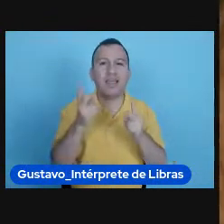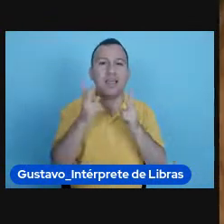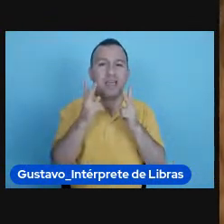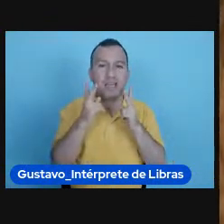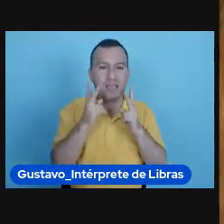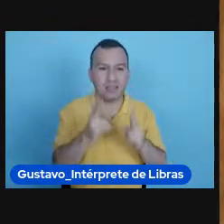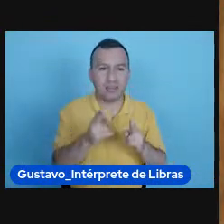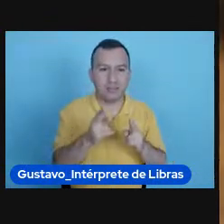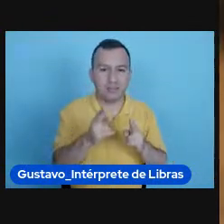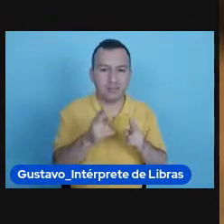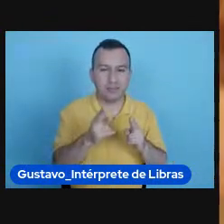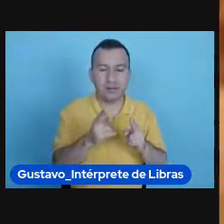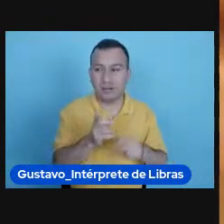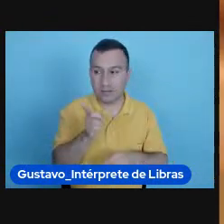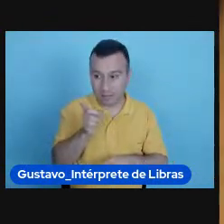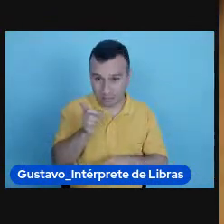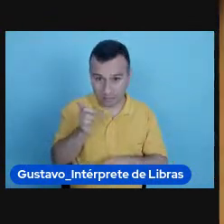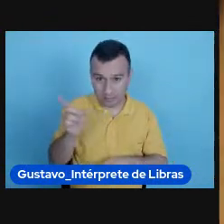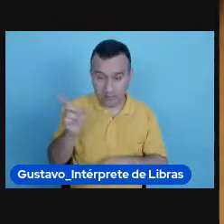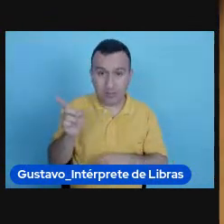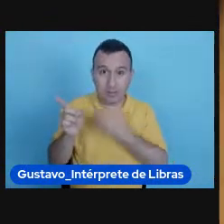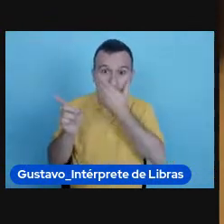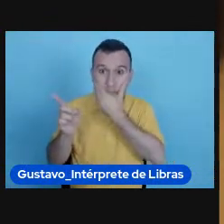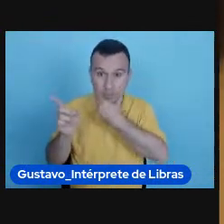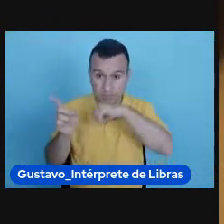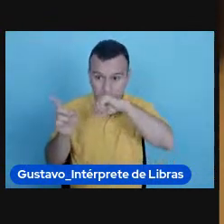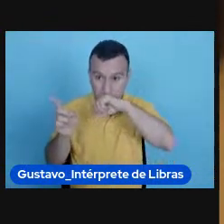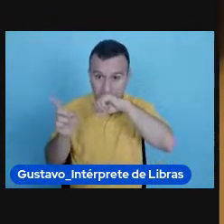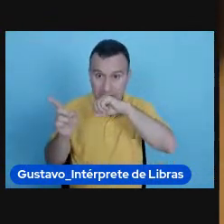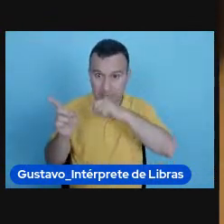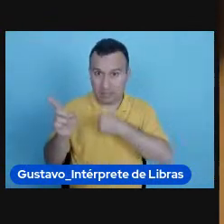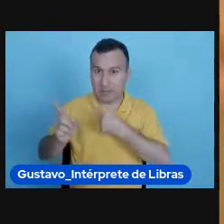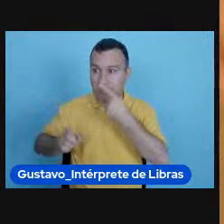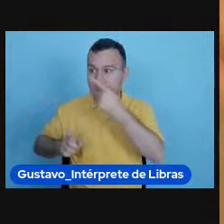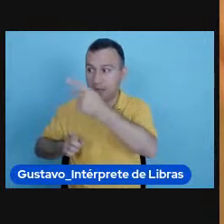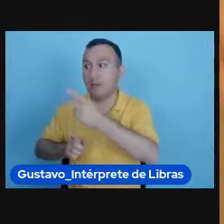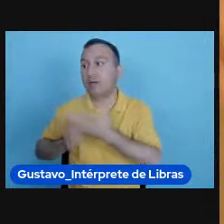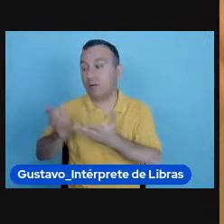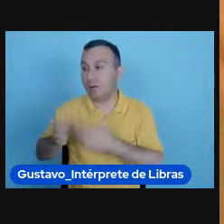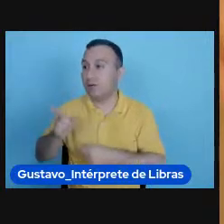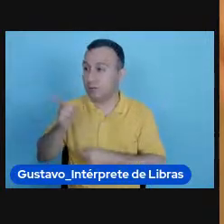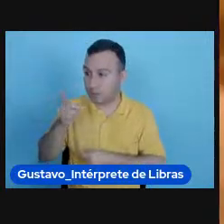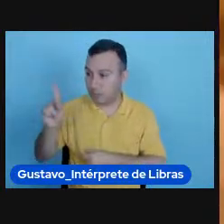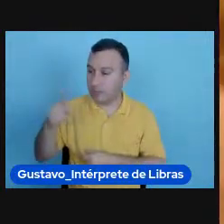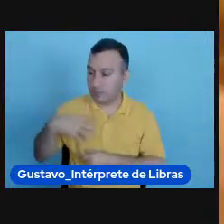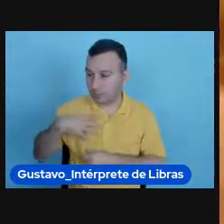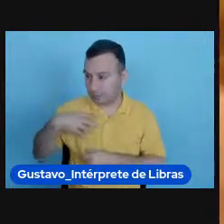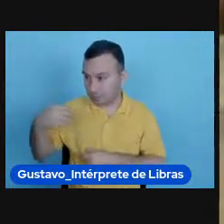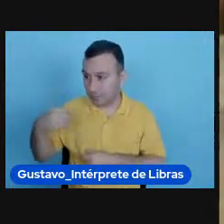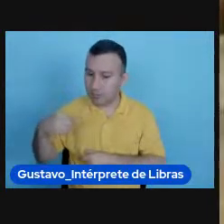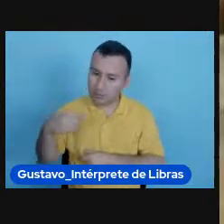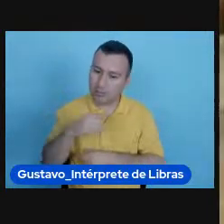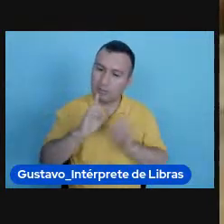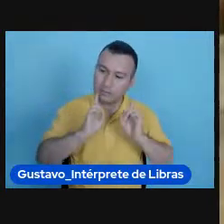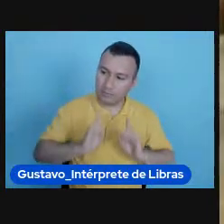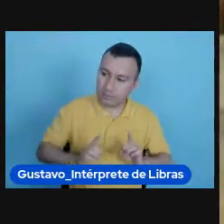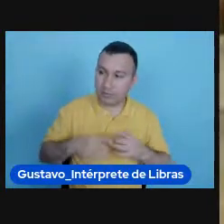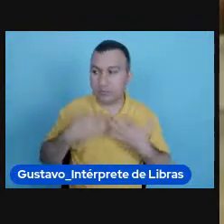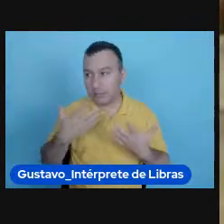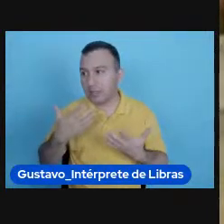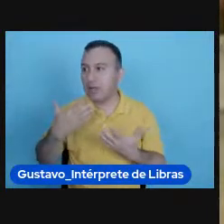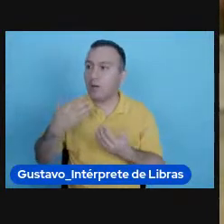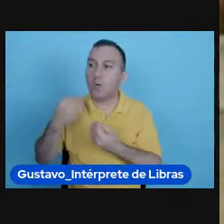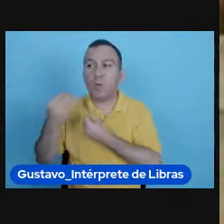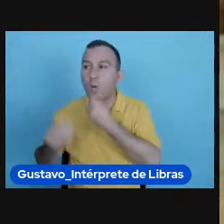diagnóstico. Mas ele é uma criança como qualquer outra. E se a gente atuar junto, escola e família, com certeza essa criança tem muito